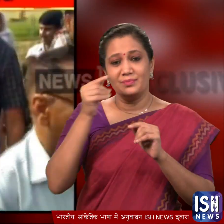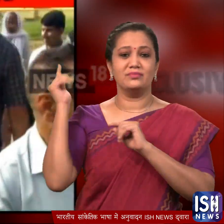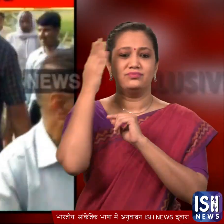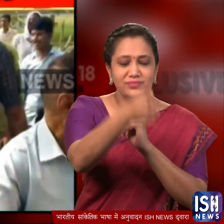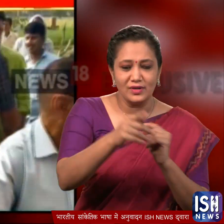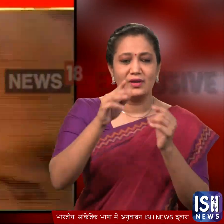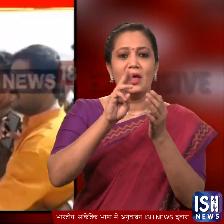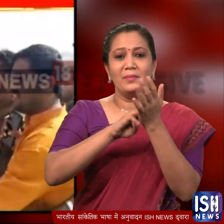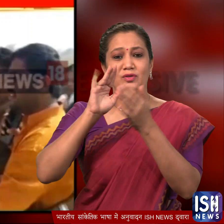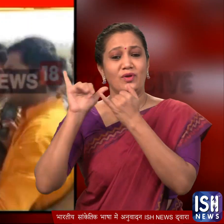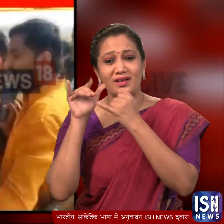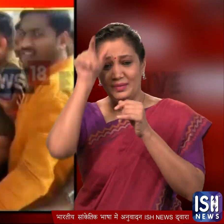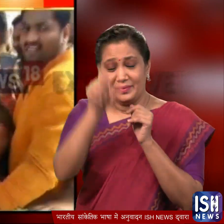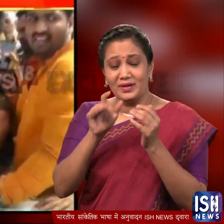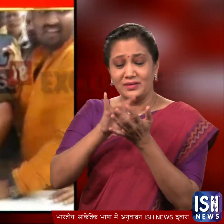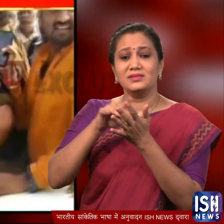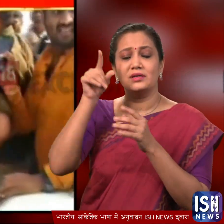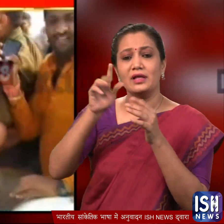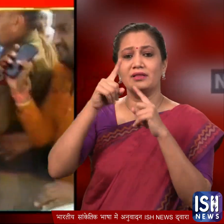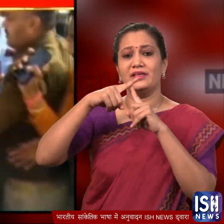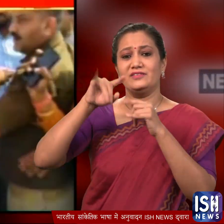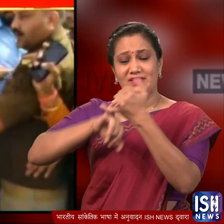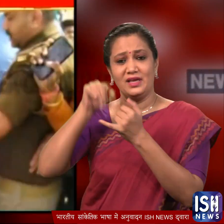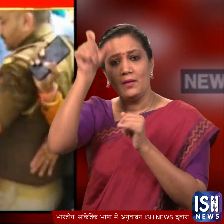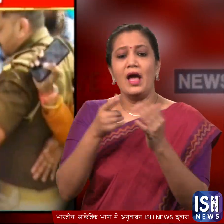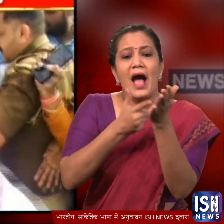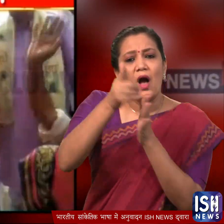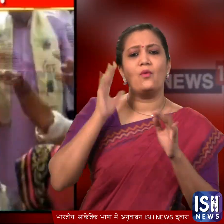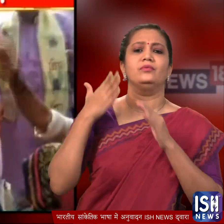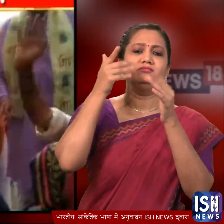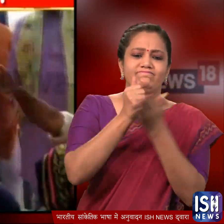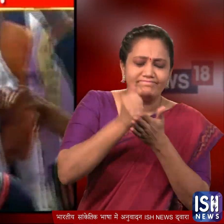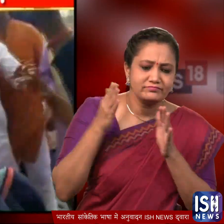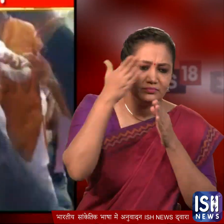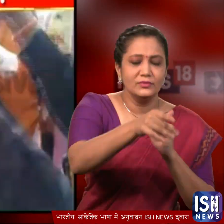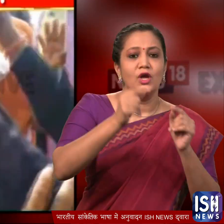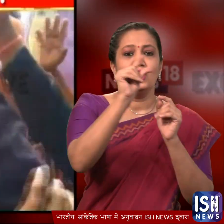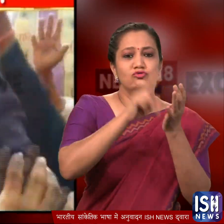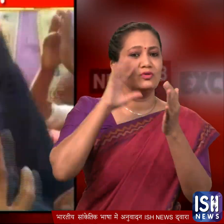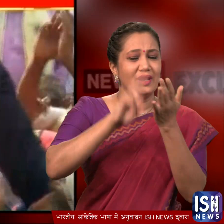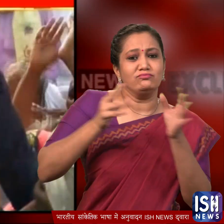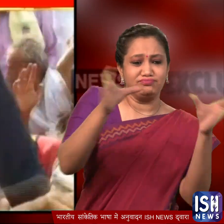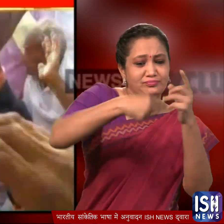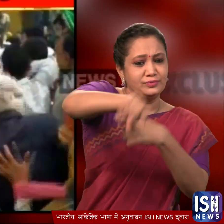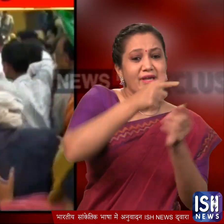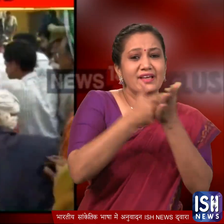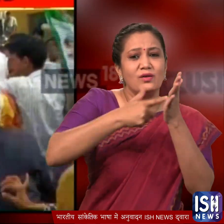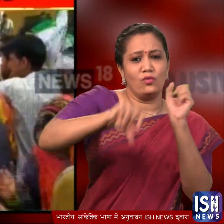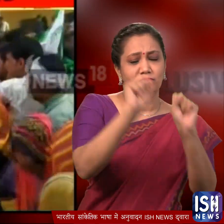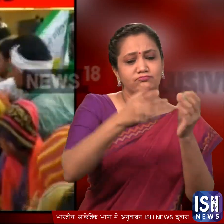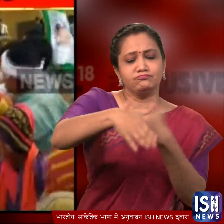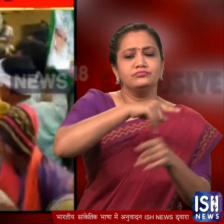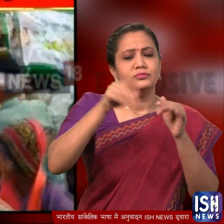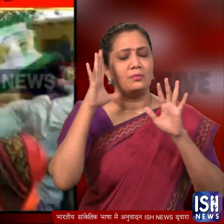बीजेपी नेता और मथुरा से 3 बार के सांसद रहे तेजवीर सिंह वहां के एक गांव पहुंचे, तो किसान यूनियन से जुड़े लोगों ने उनका रास्ता रोक लिया। पुलिस